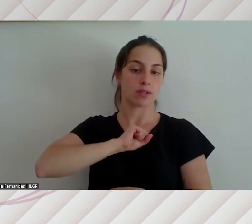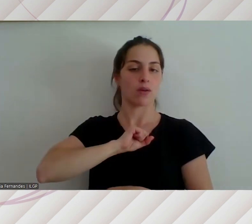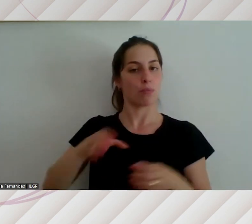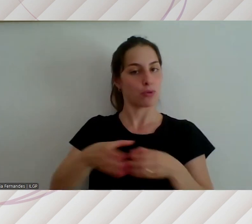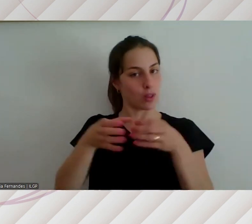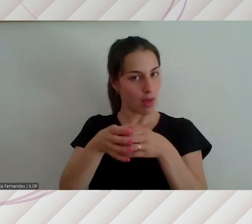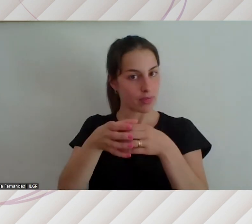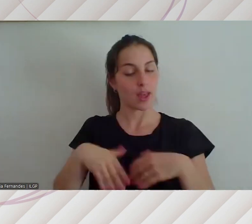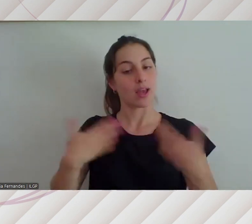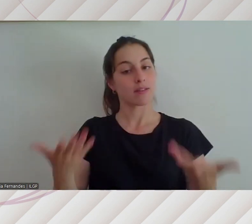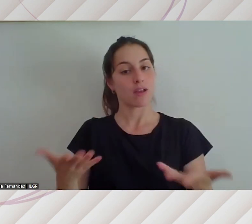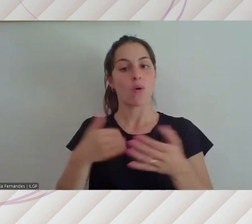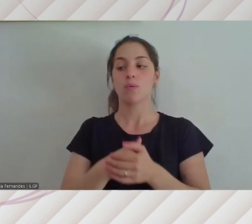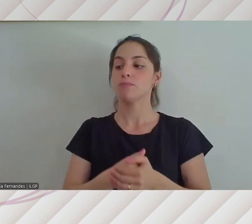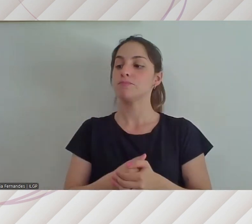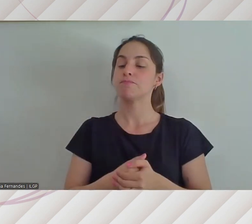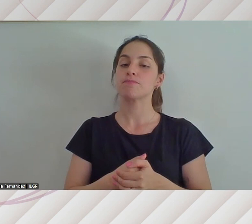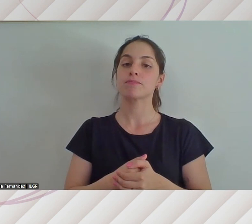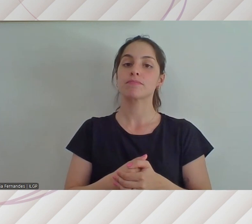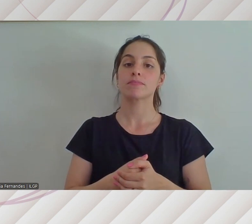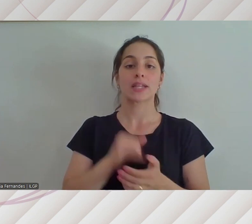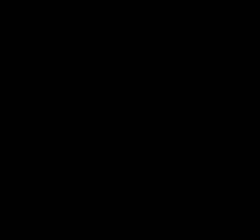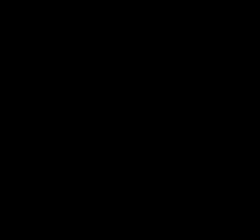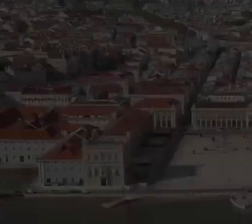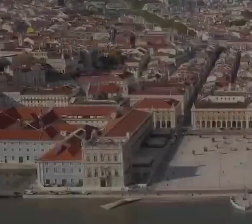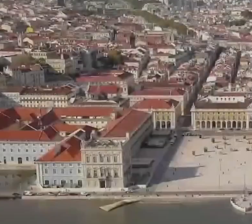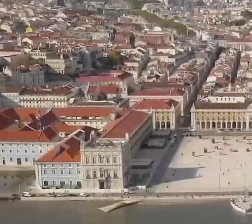comunidade. E, portanto, porque ser INA é para sempre.